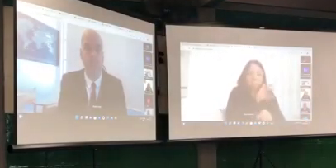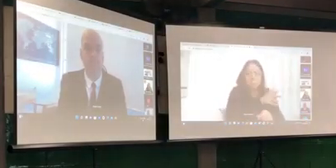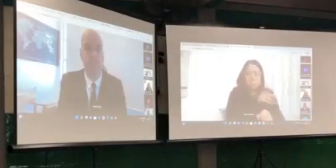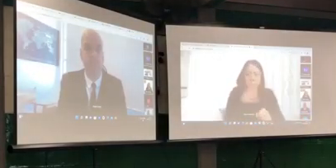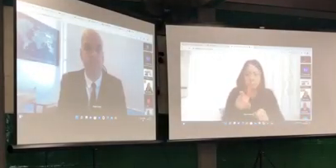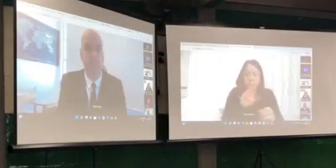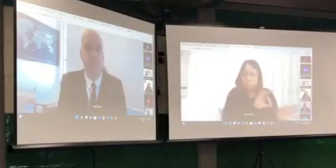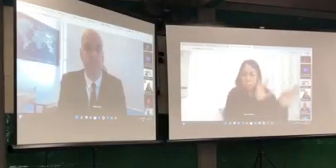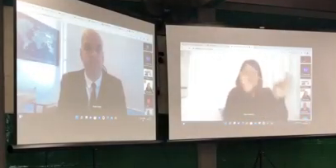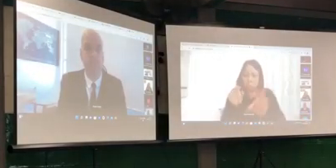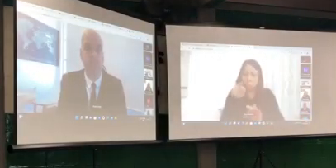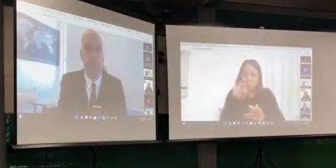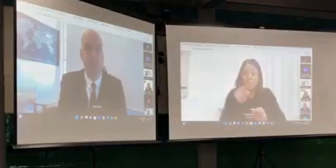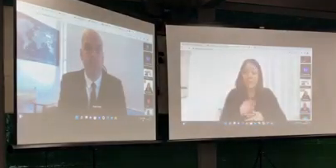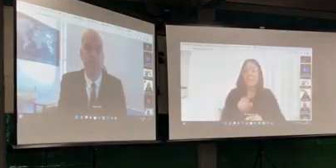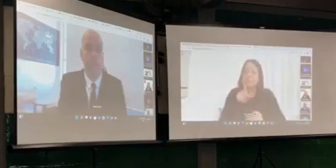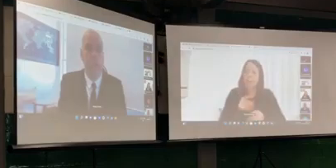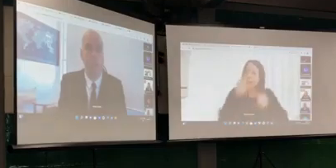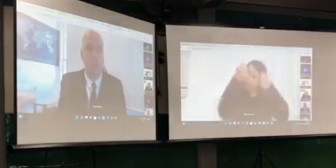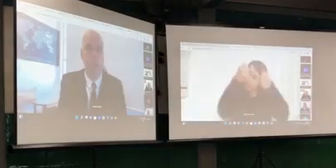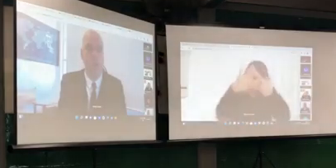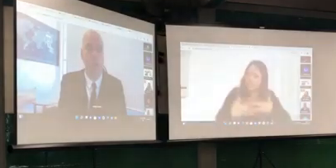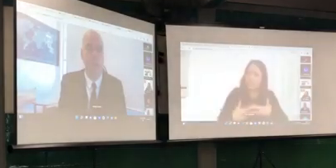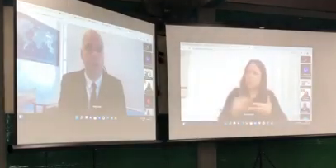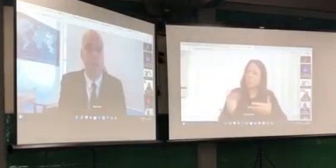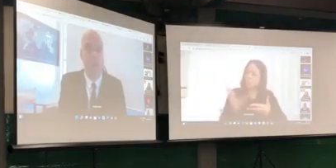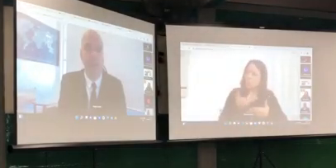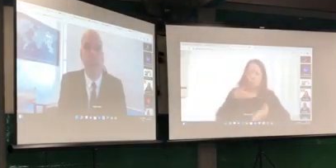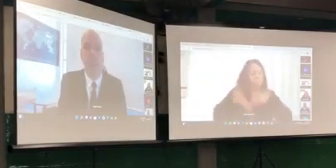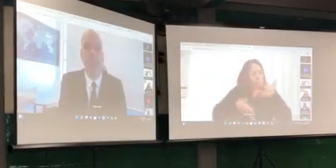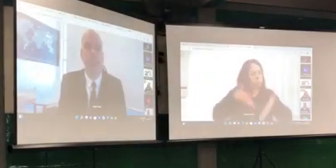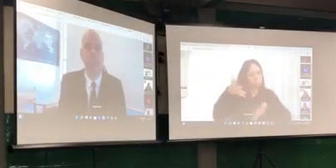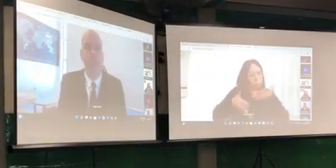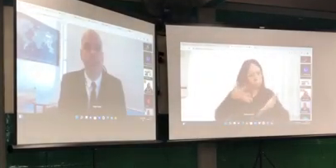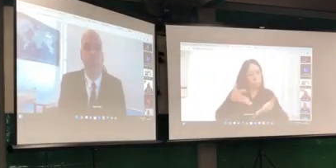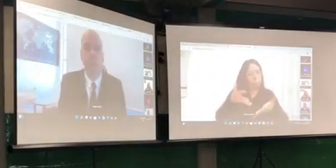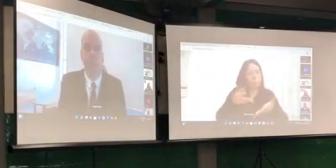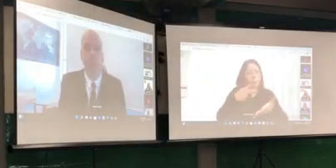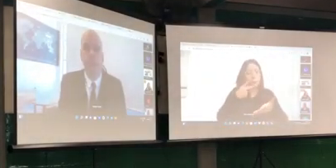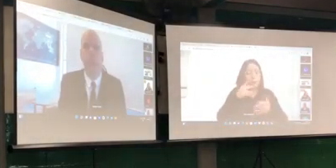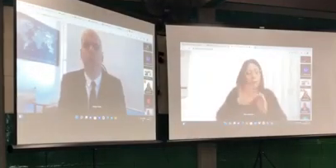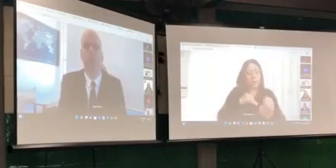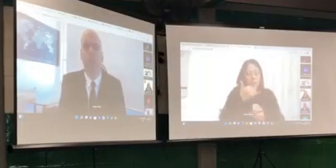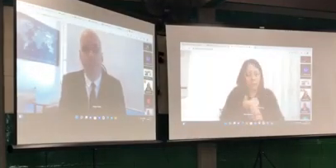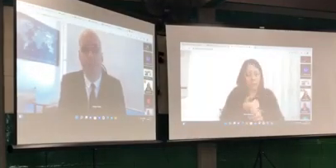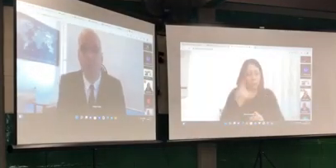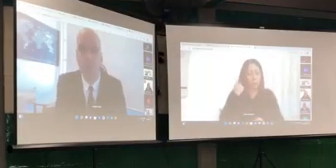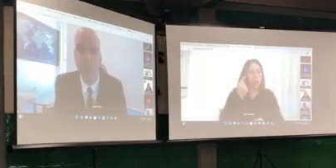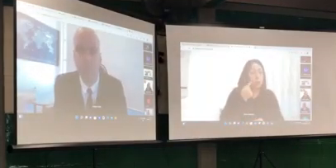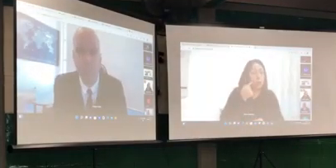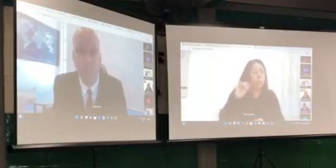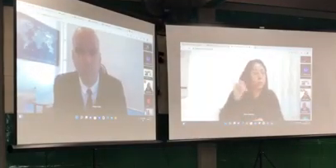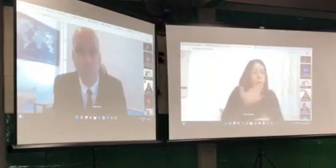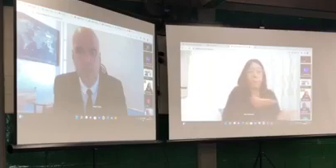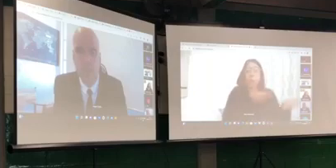nessa circunstância eu explico tudo em Libras. Tá? Falando em canal de surdos, eu aproveito aqui para convidar vocês